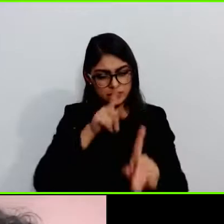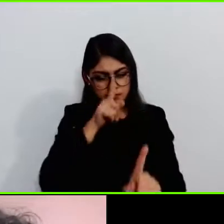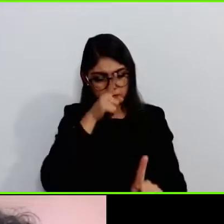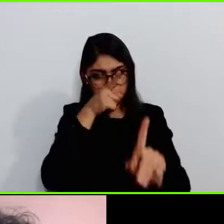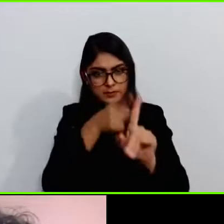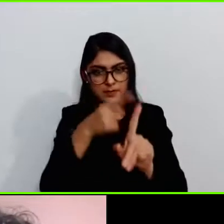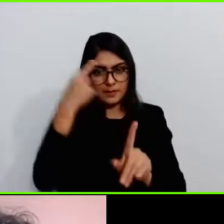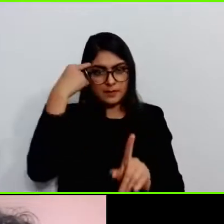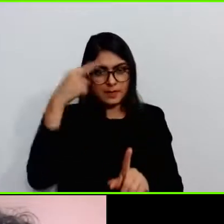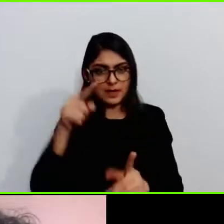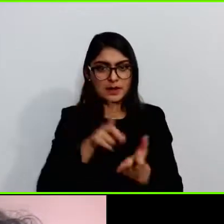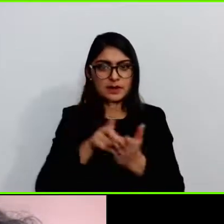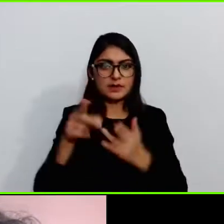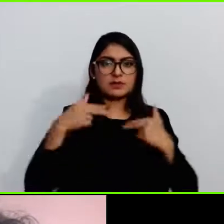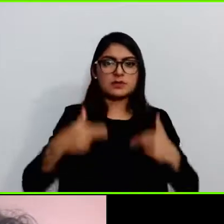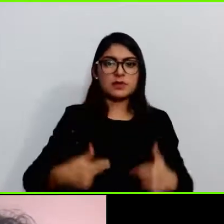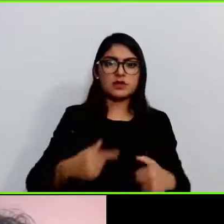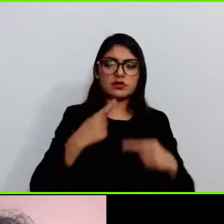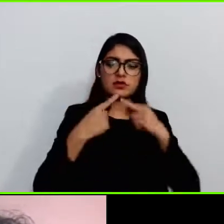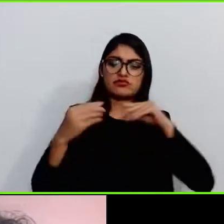humanos?